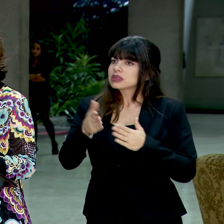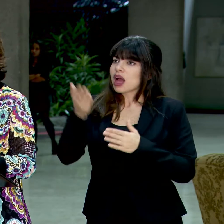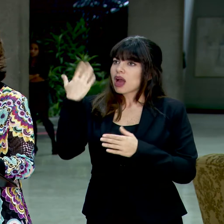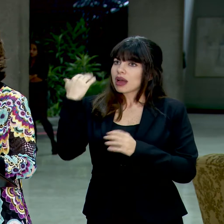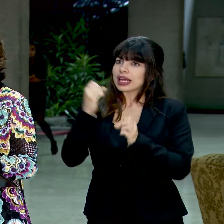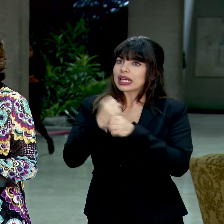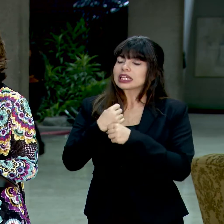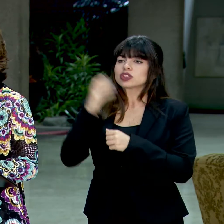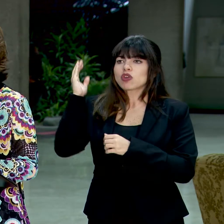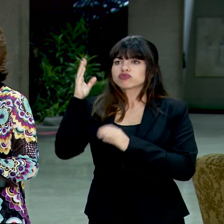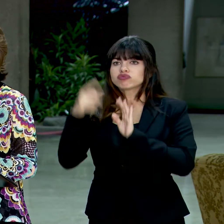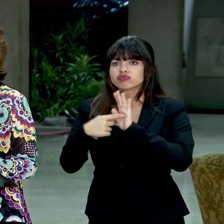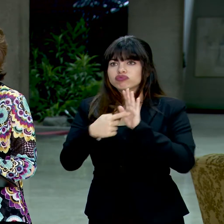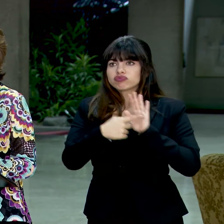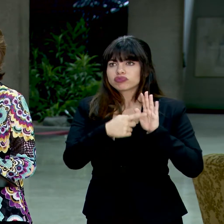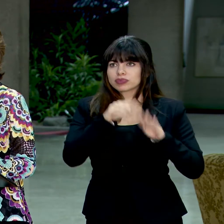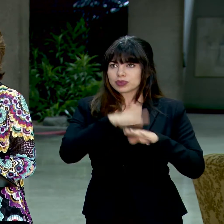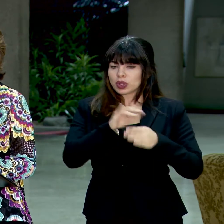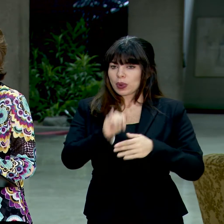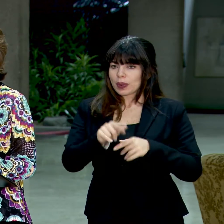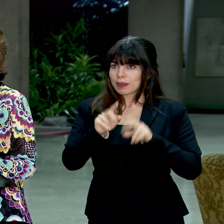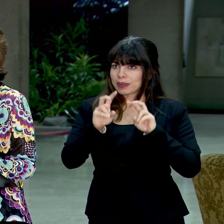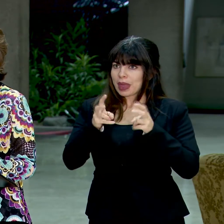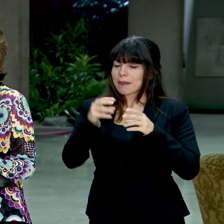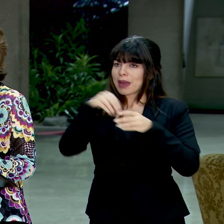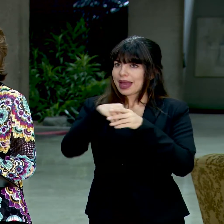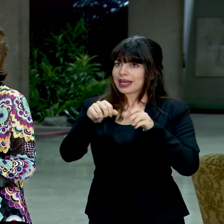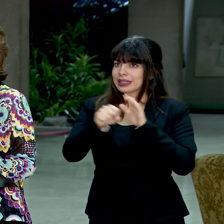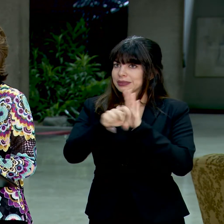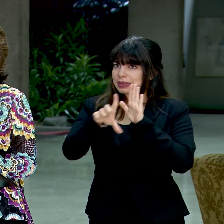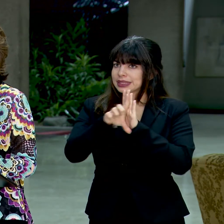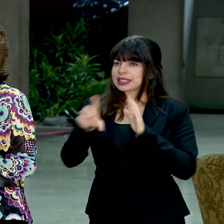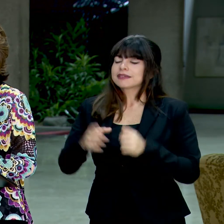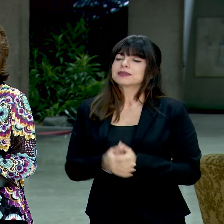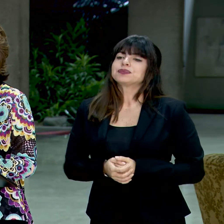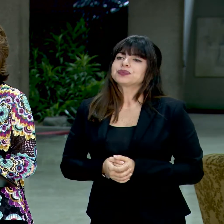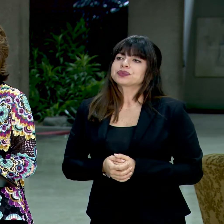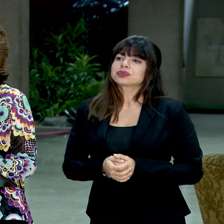algunas presentaciones iniciales en la Asamblea Legislativa.